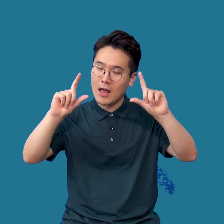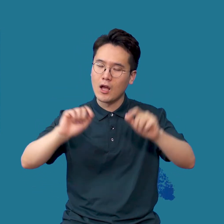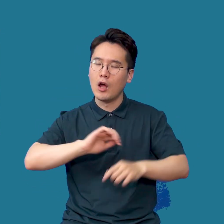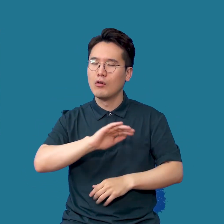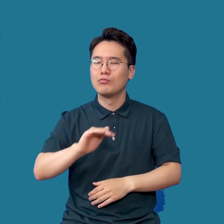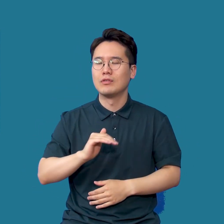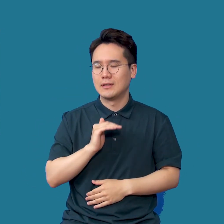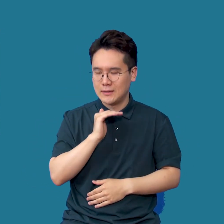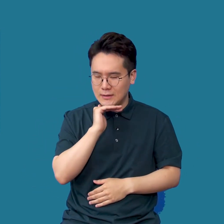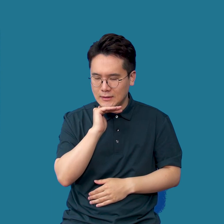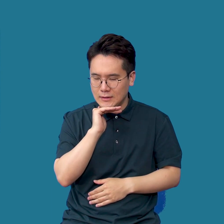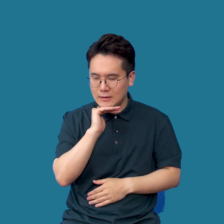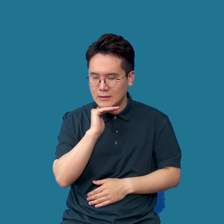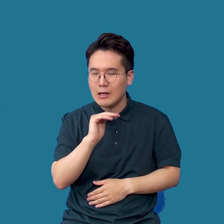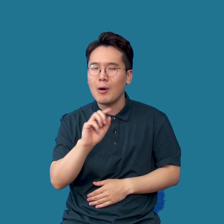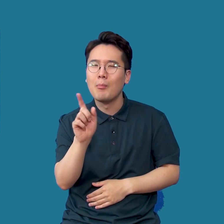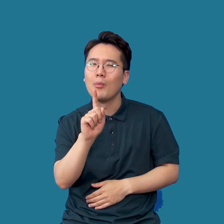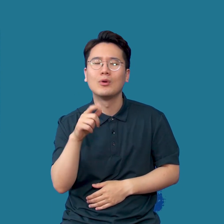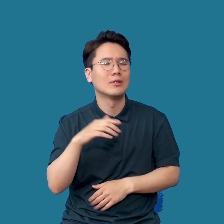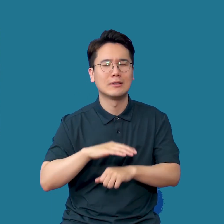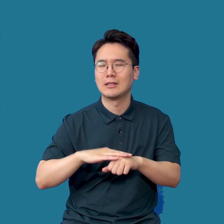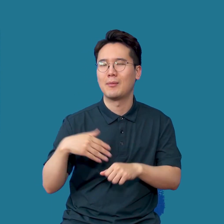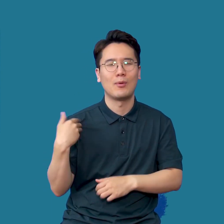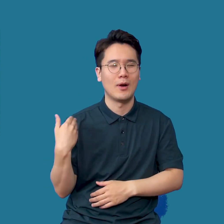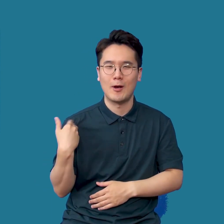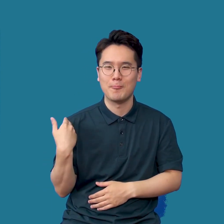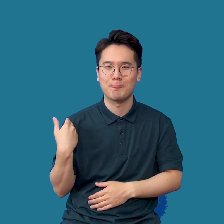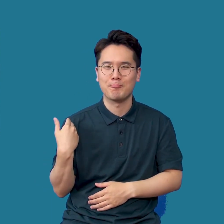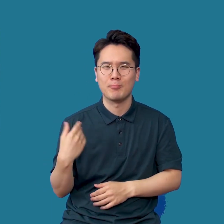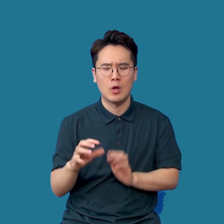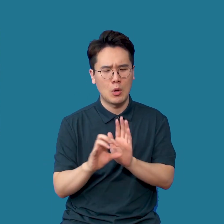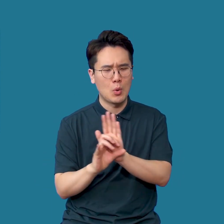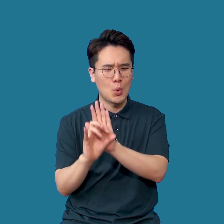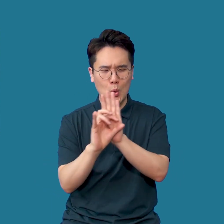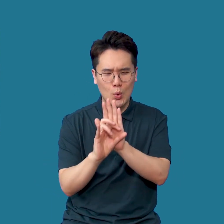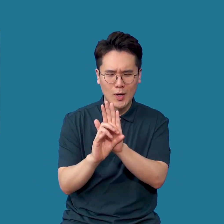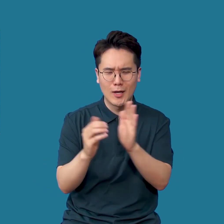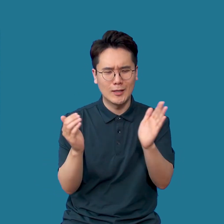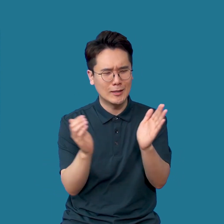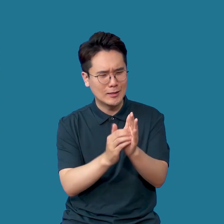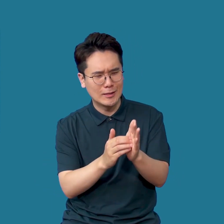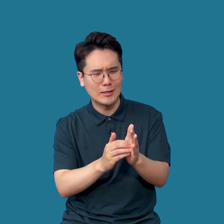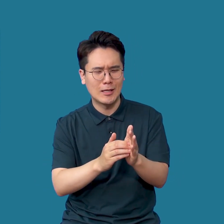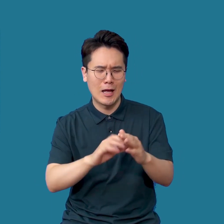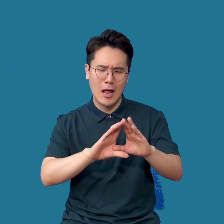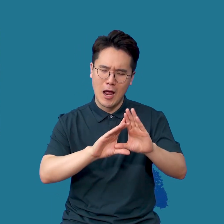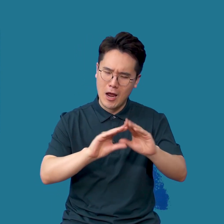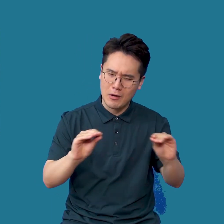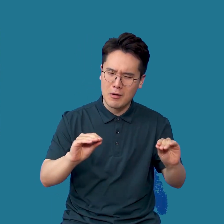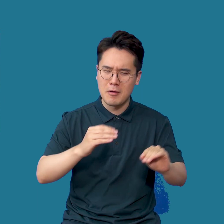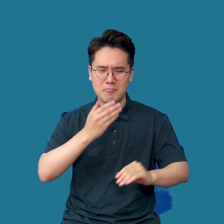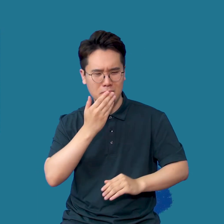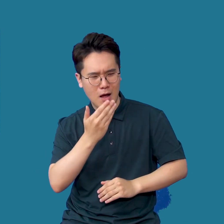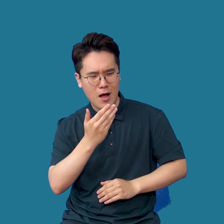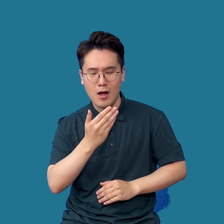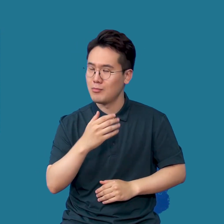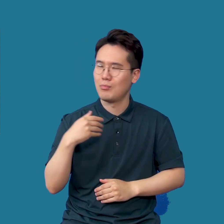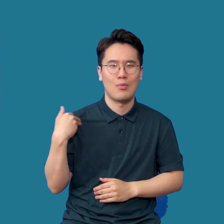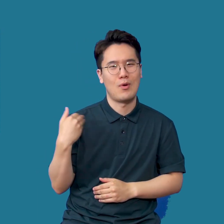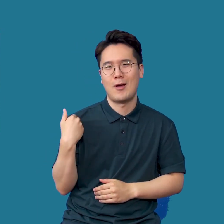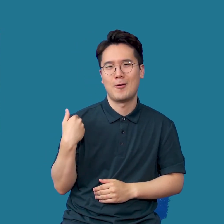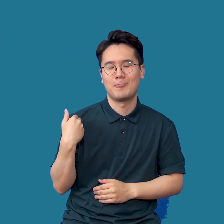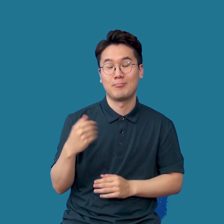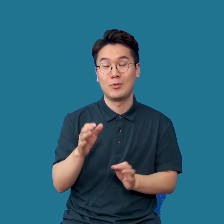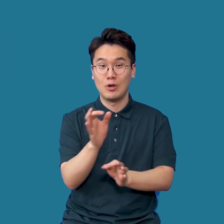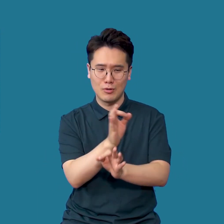있는지 모릅니다. 코로나가 끝날 수 있을런지 아닌지 우리는 모릅니다. 경제는 좀 나아질 수